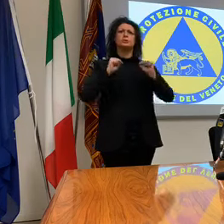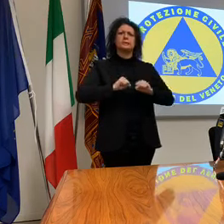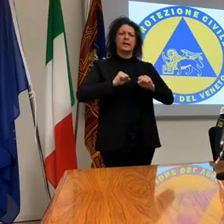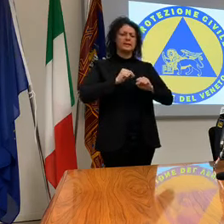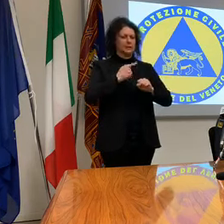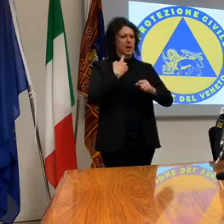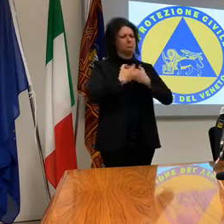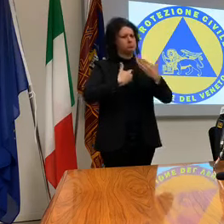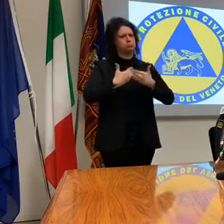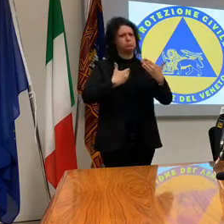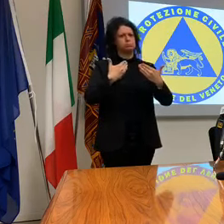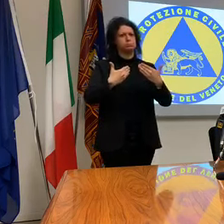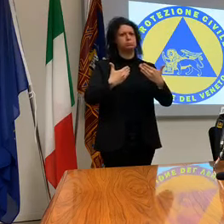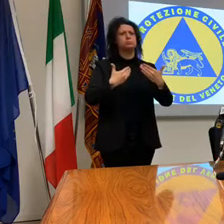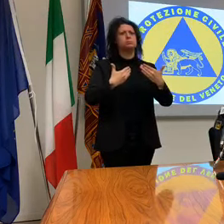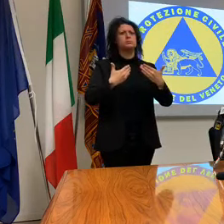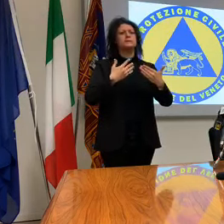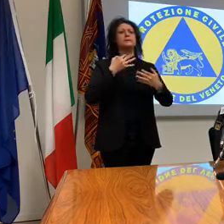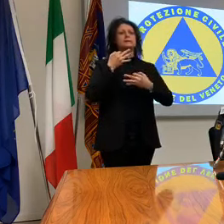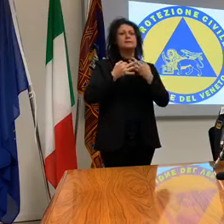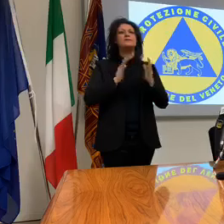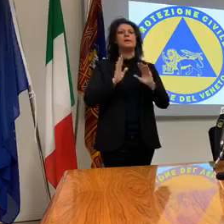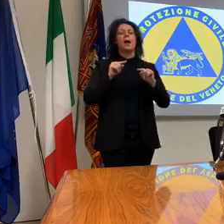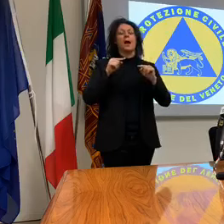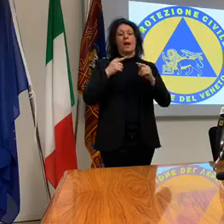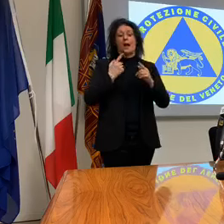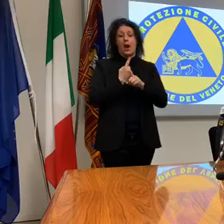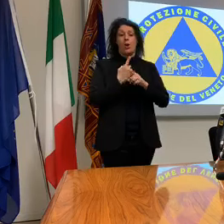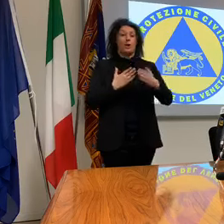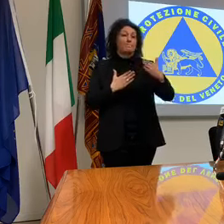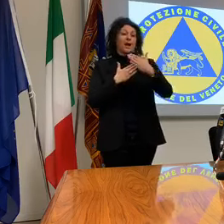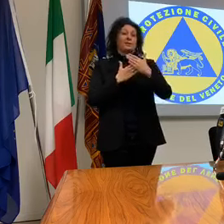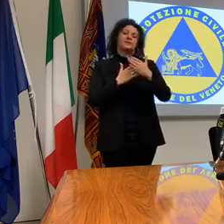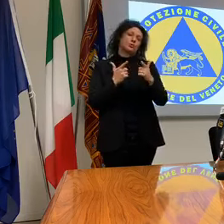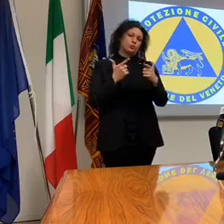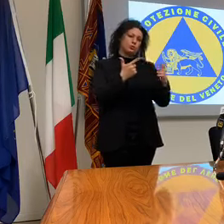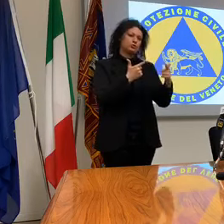quello che è stato detto prima dal Presidente, quindi non siamo ancora al picco massimo. Ma